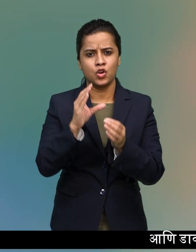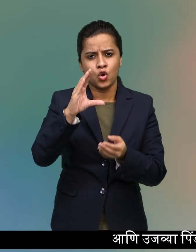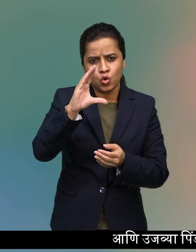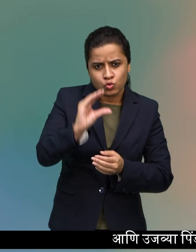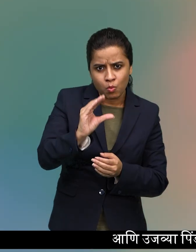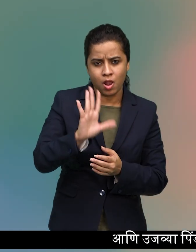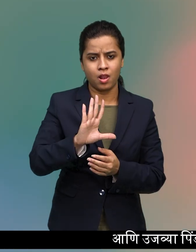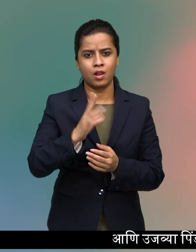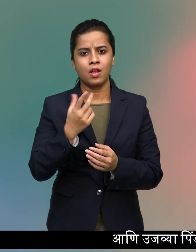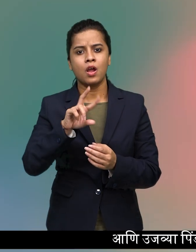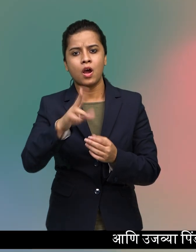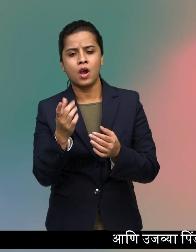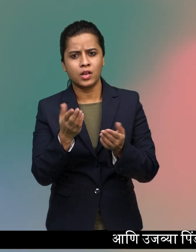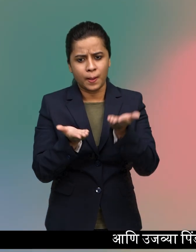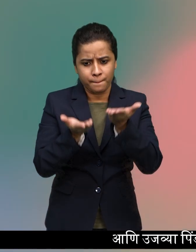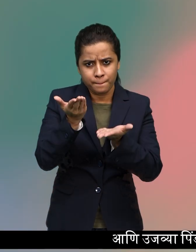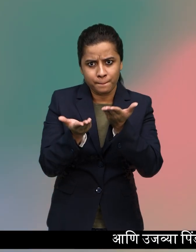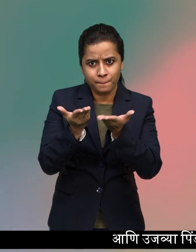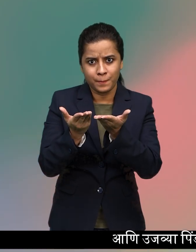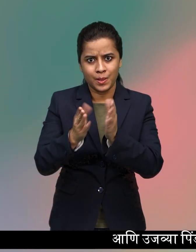आणि उजव्या पिंडकोशाच्या तुलनेत लहान असतात.